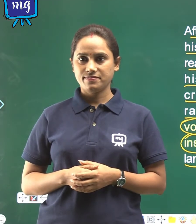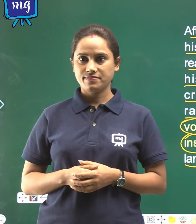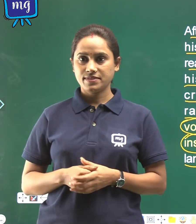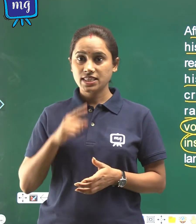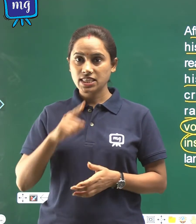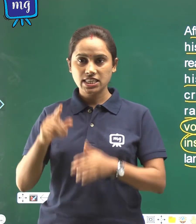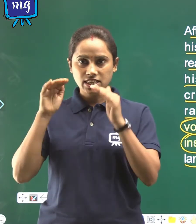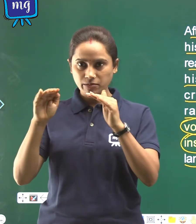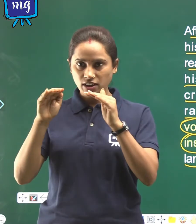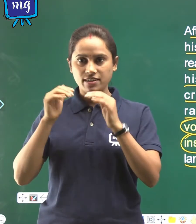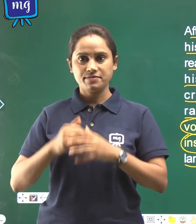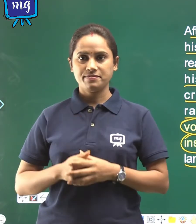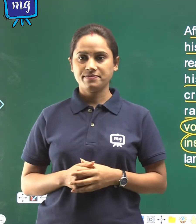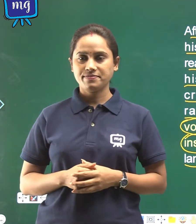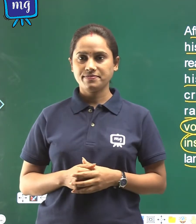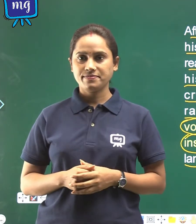समझाना.